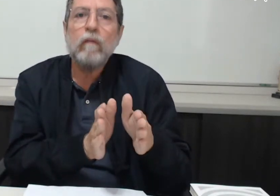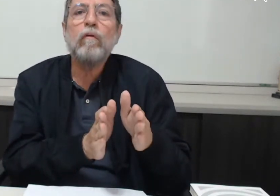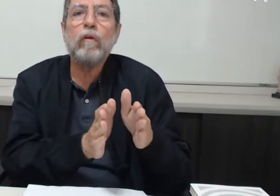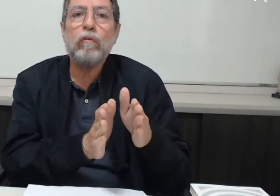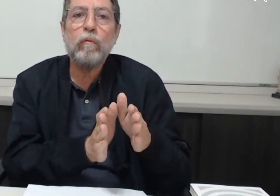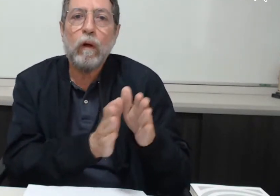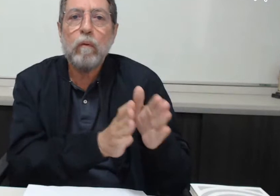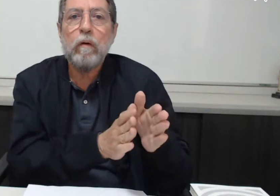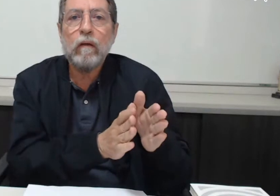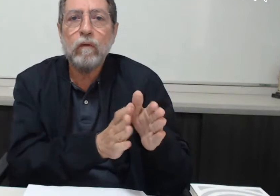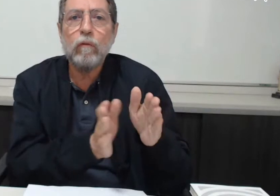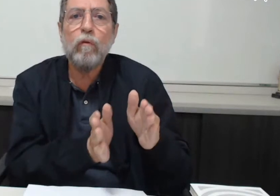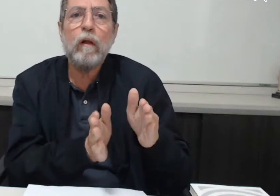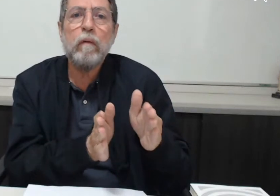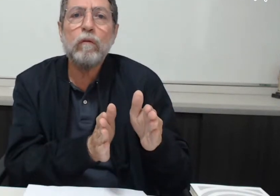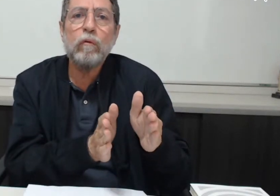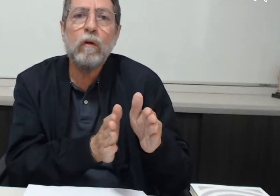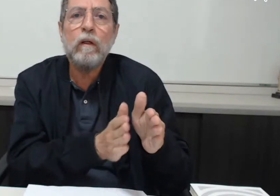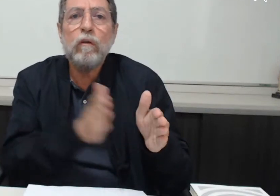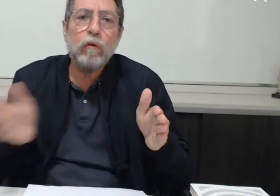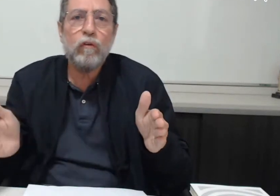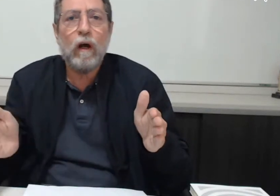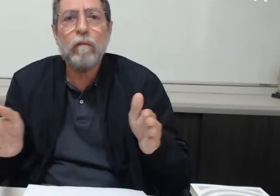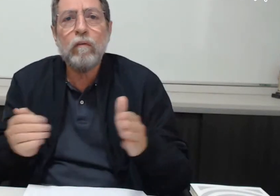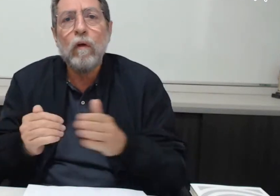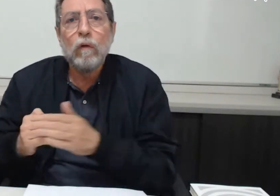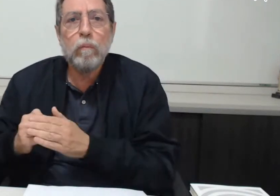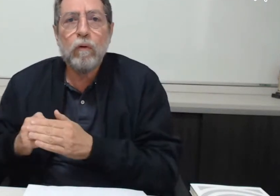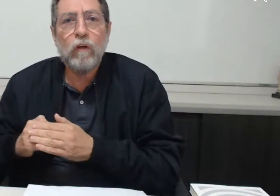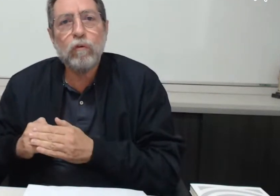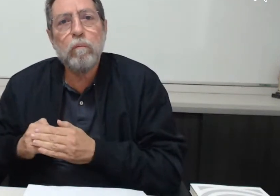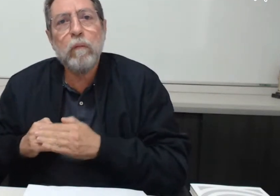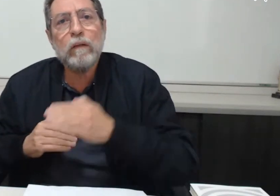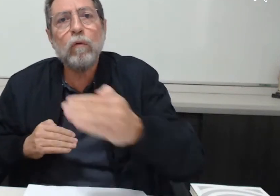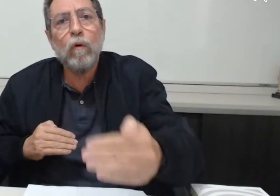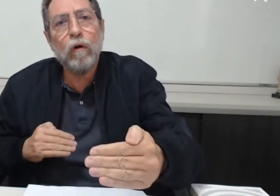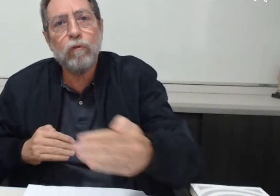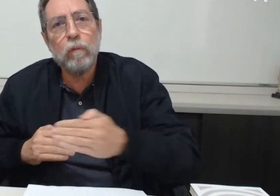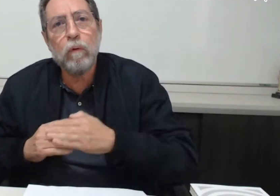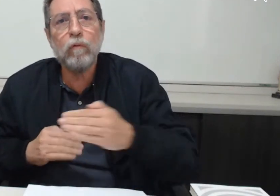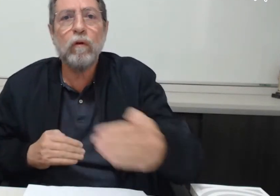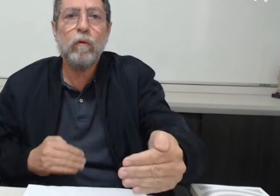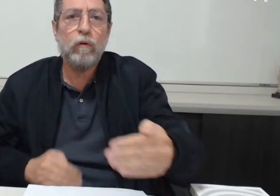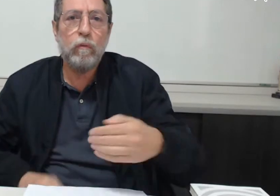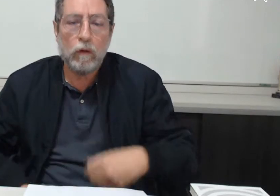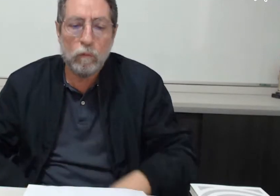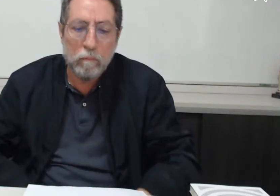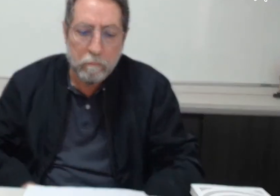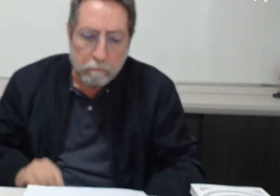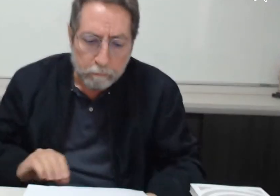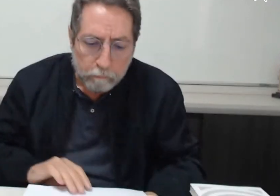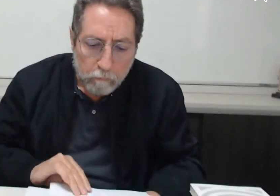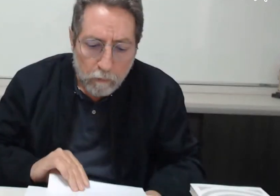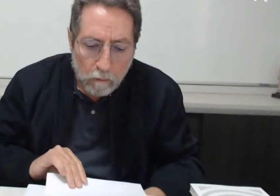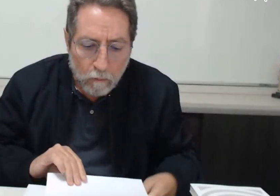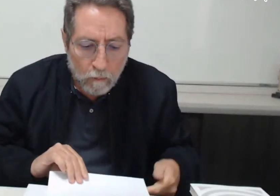a redação científica e a publicação são elementos indissociáveis do processo metodológico de produção de conhecimento.